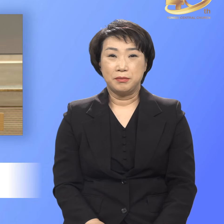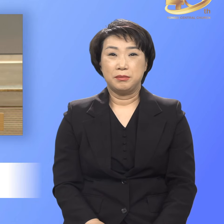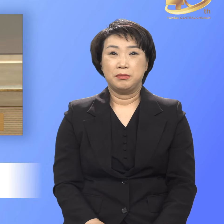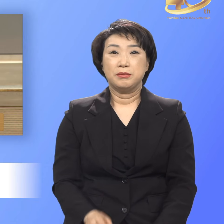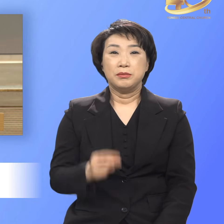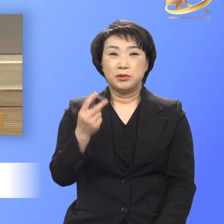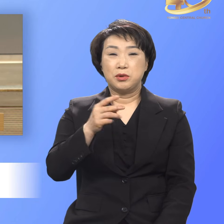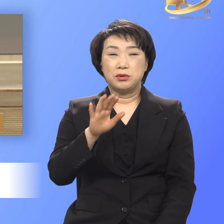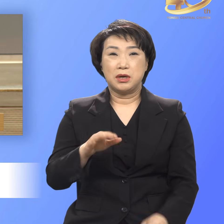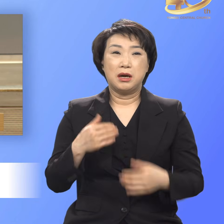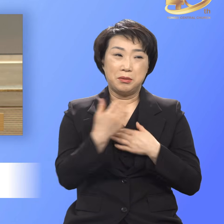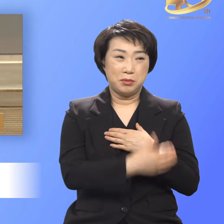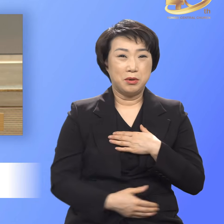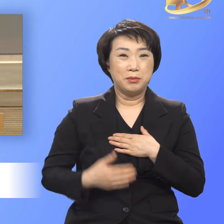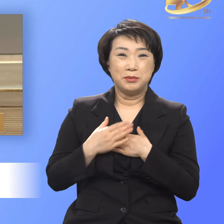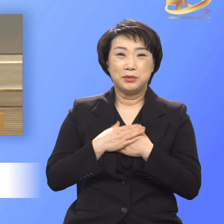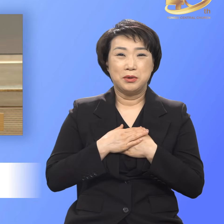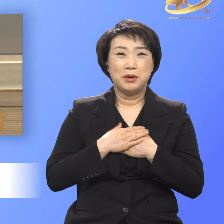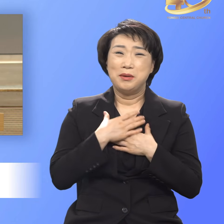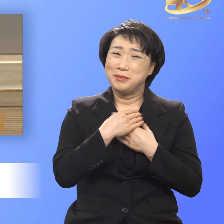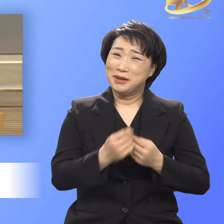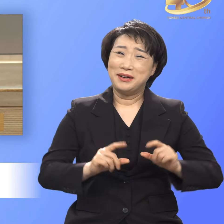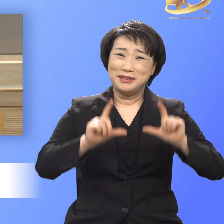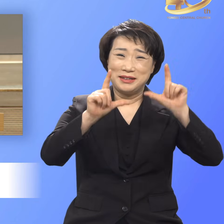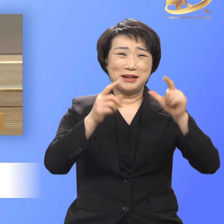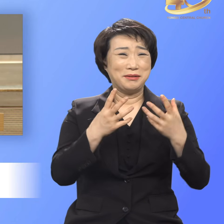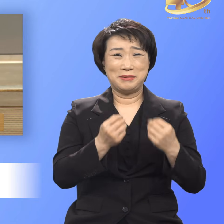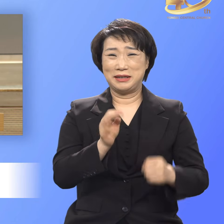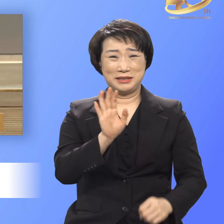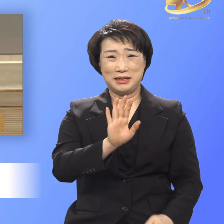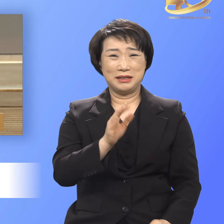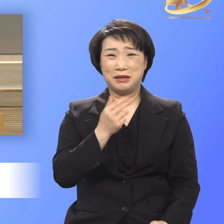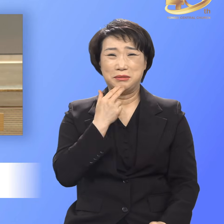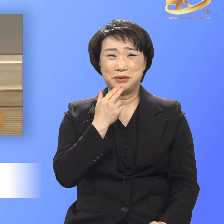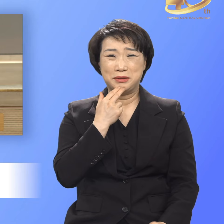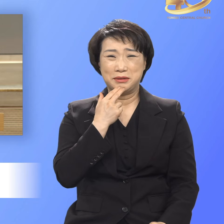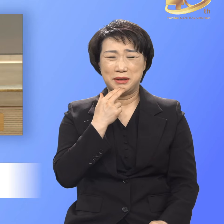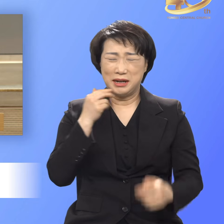그리고 몸도 편할 날이 별로 없었죠.